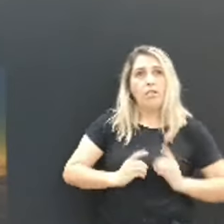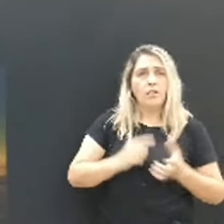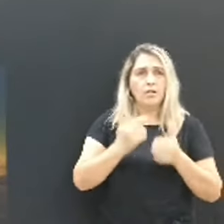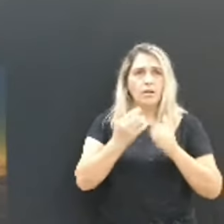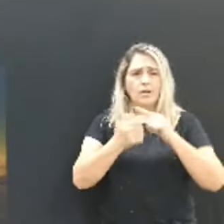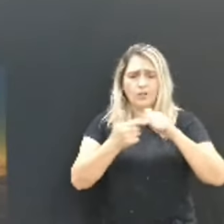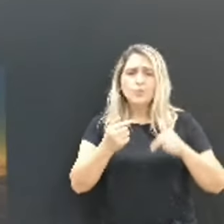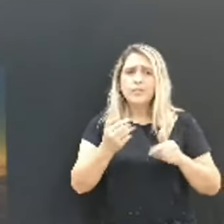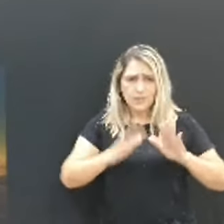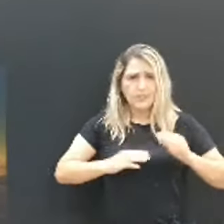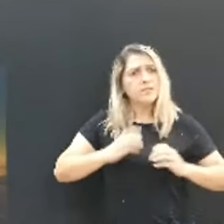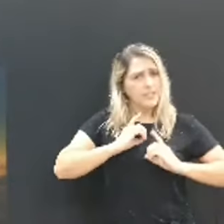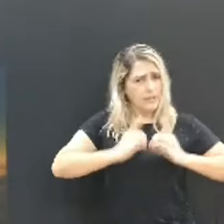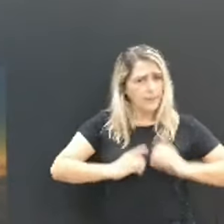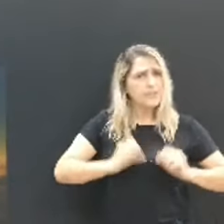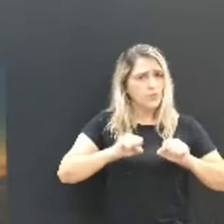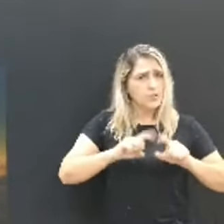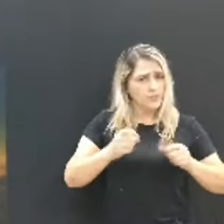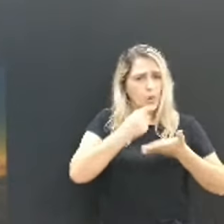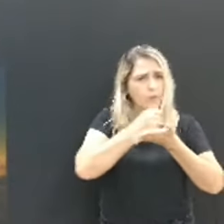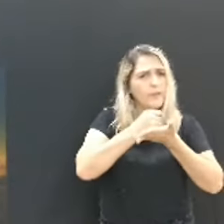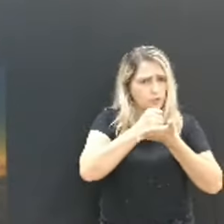nervoso, eu estou fraco, estou deprimido, estou